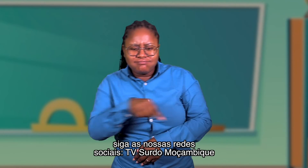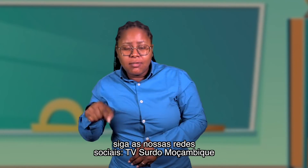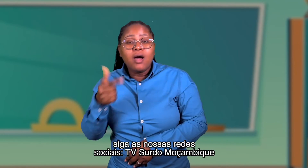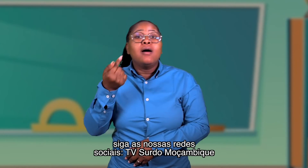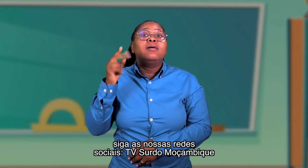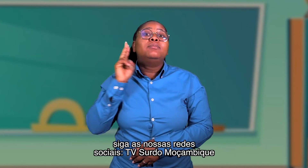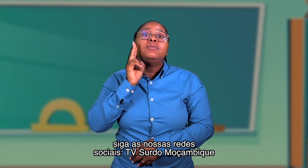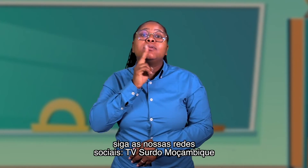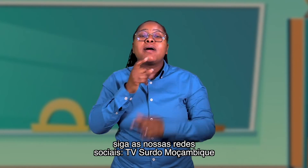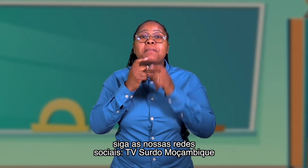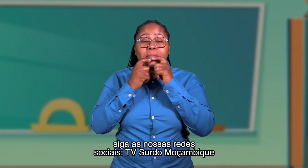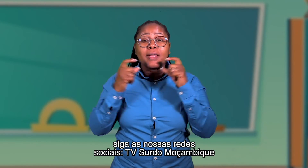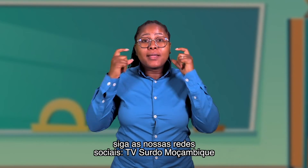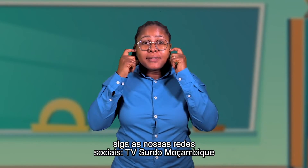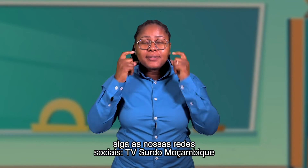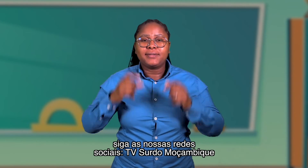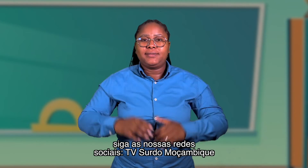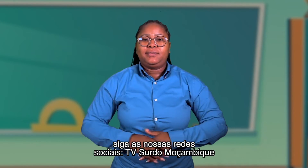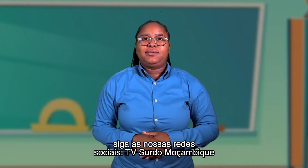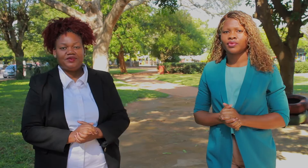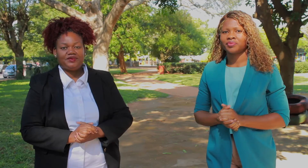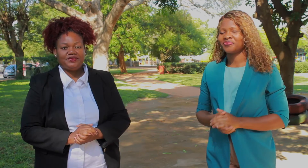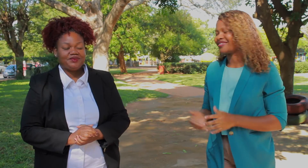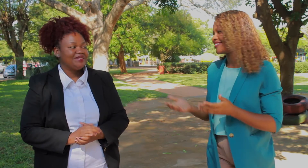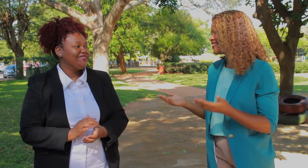sociais. TV Surdo Moçambique.